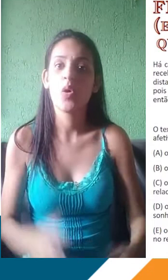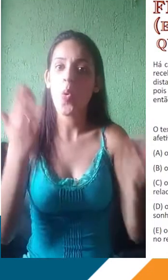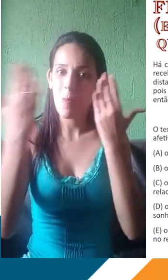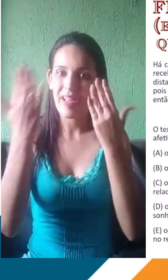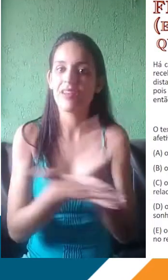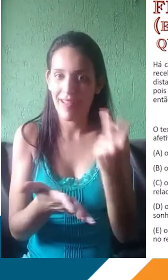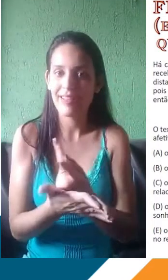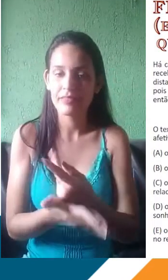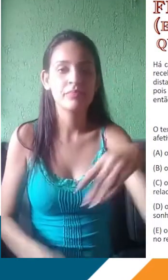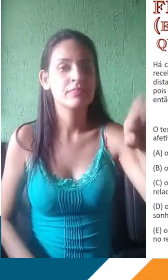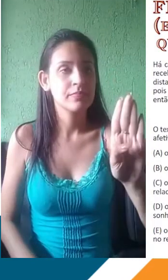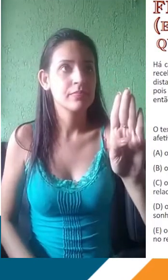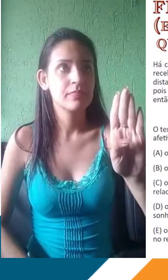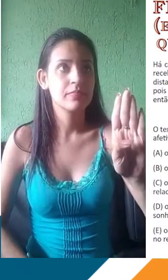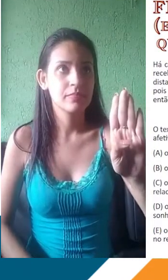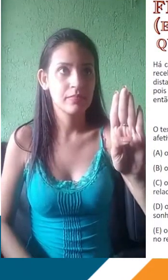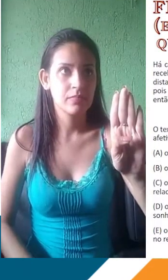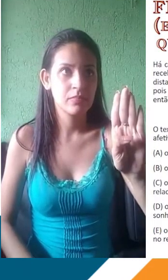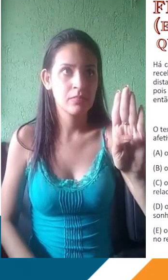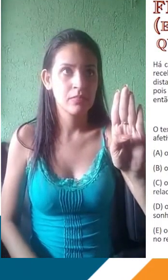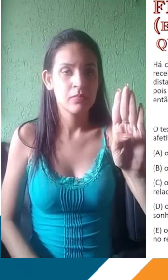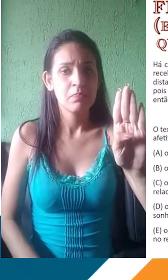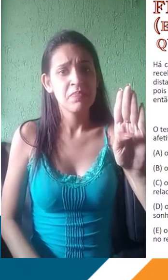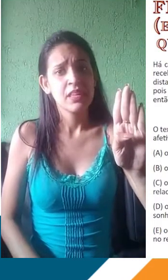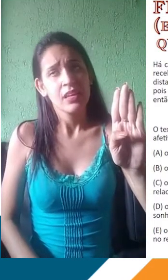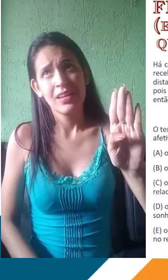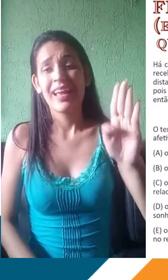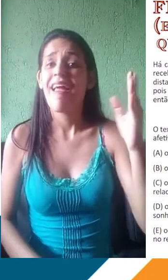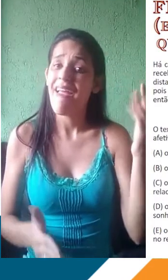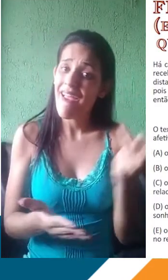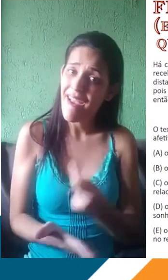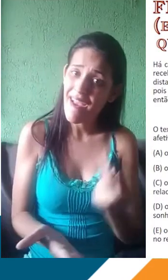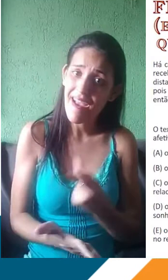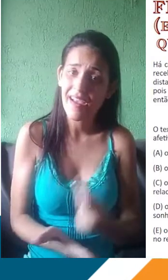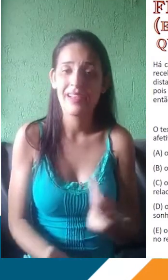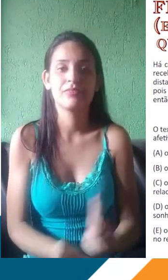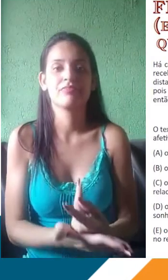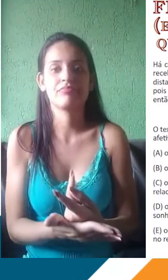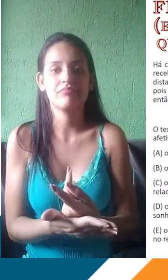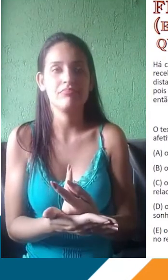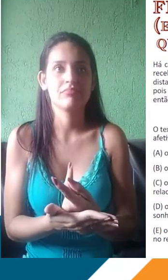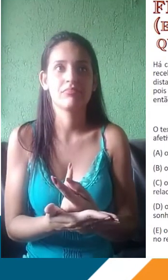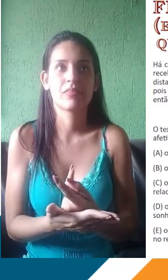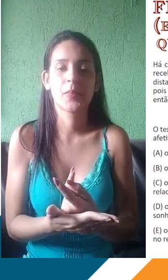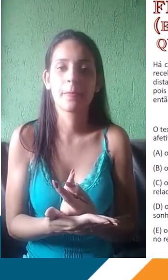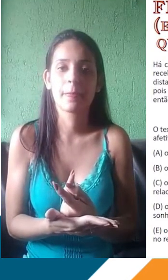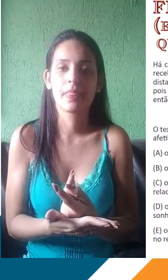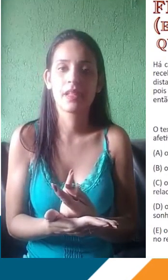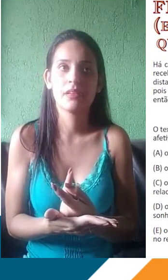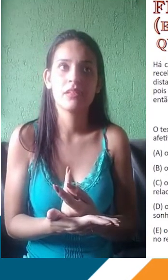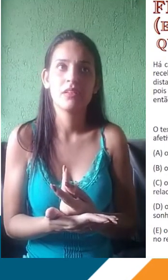está errada. A letra B também, ela até acerta ao comparar a competição com o tênis, mas ela erra ao dizer que